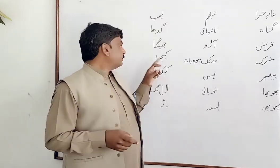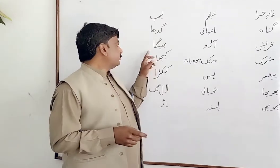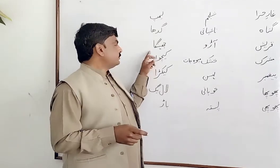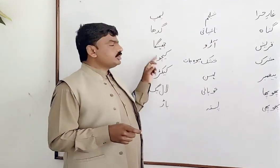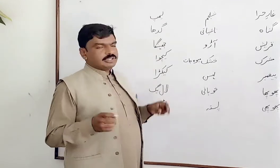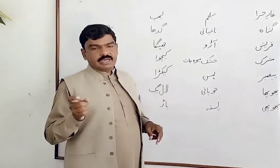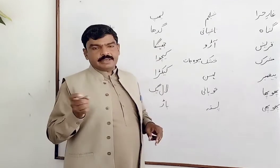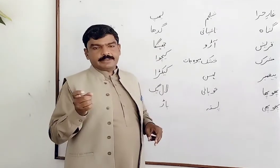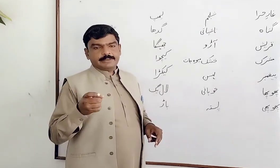झींगा।